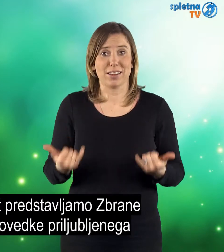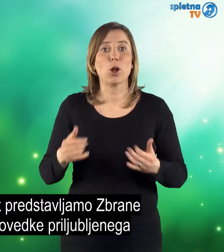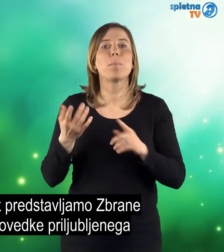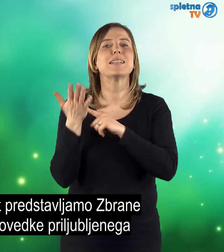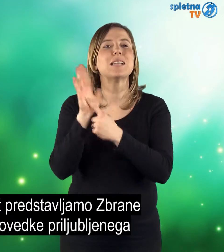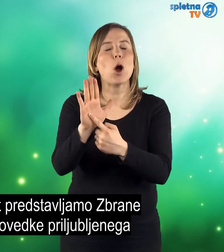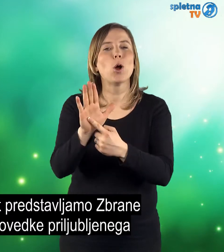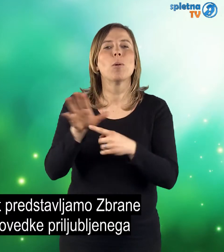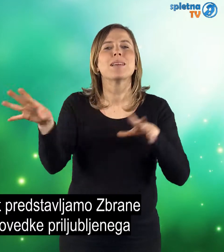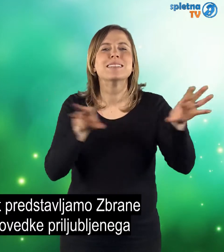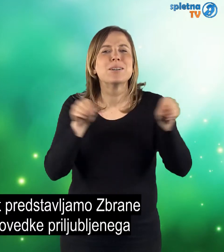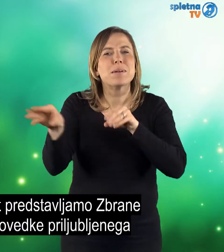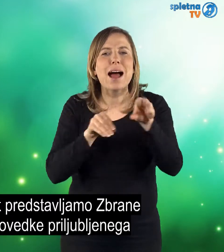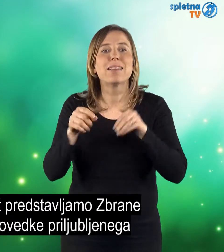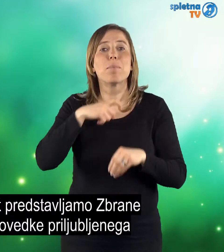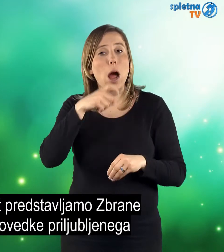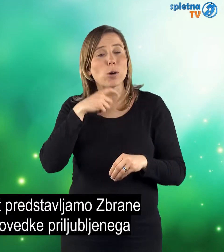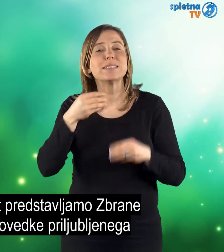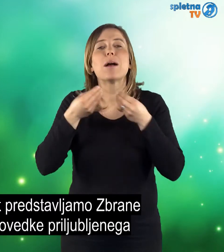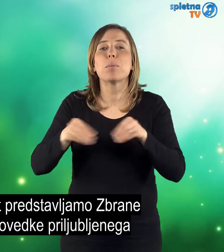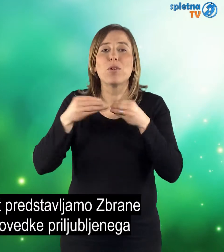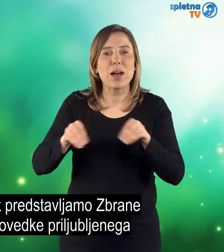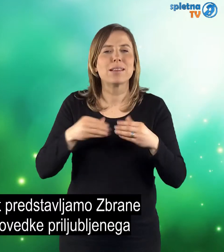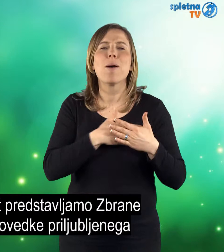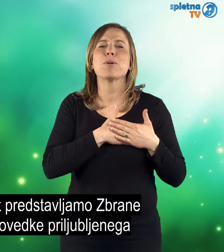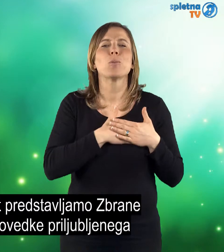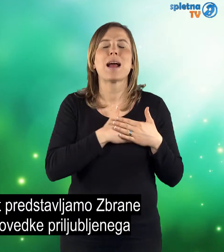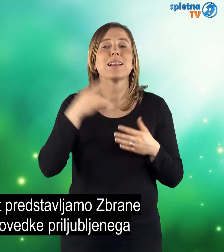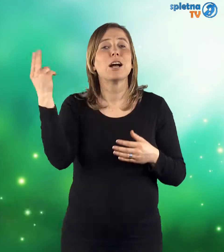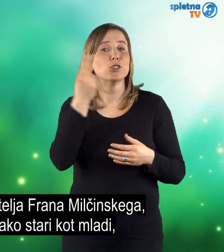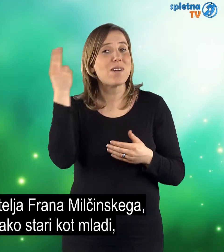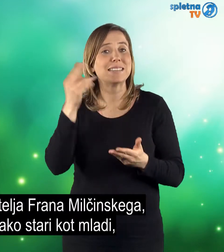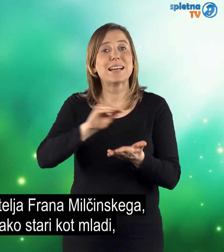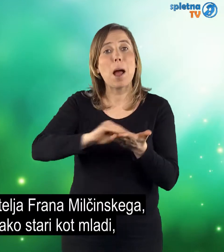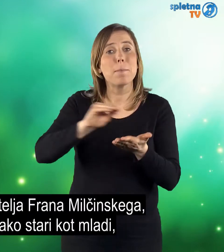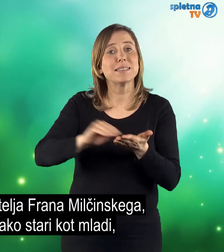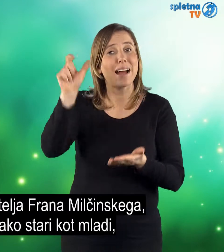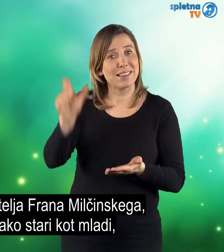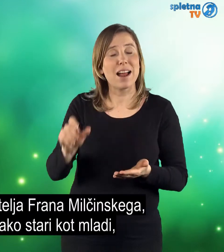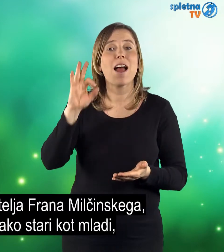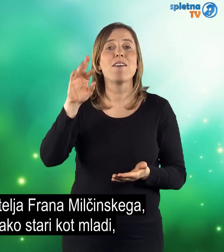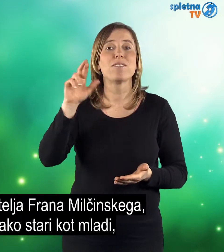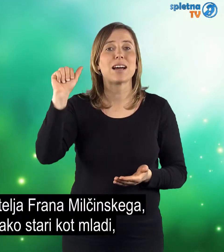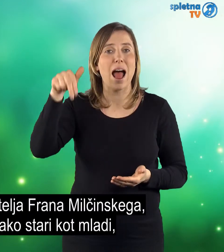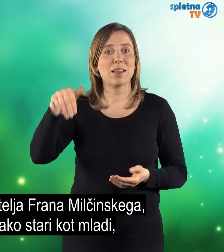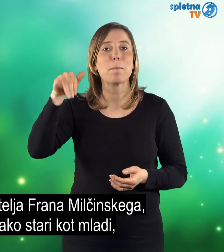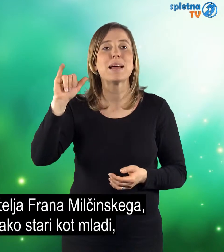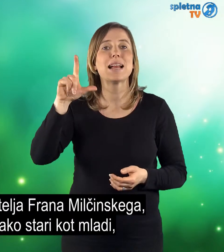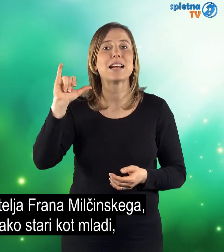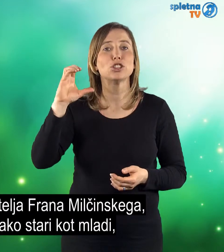predstavljamo zbrane pravljice in pripovedke priljubljenega slovenskega pisatelja Frana Milčinskega, ki ga